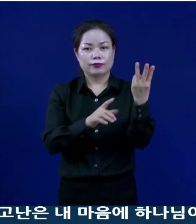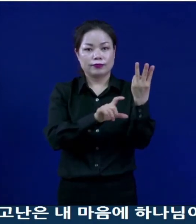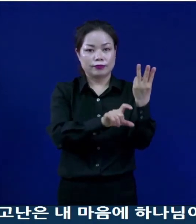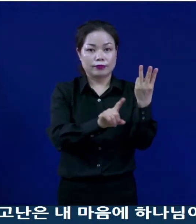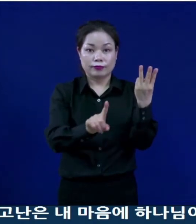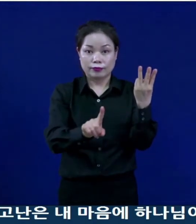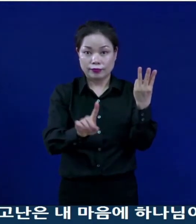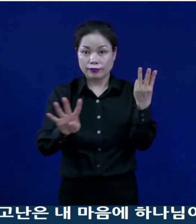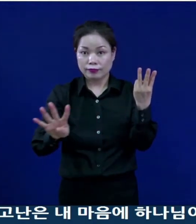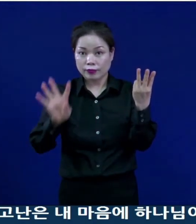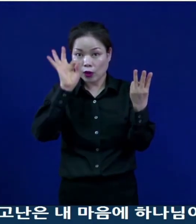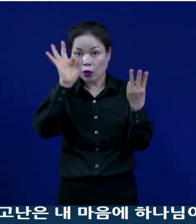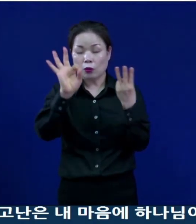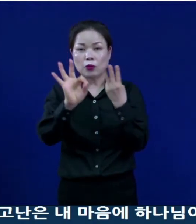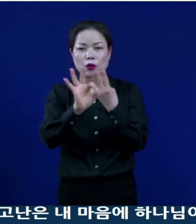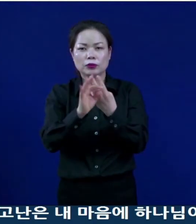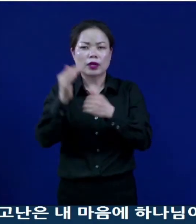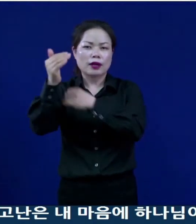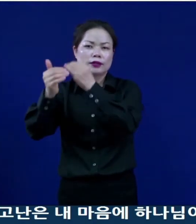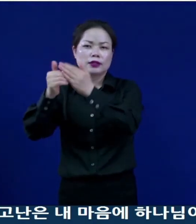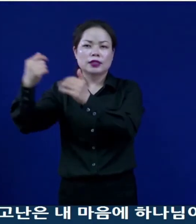4절까지의 말씀을 보면 이제